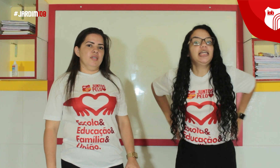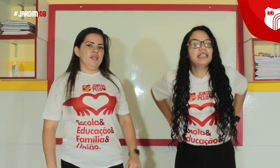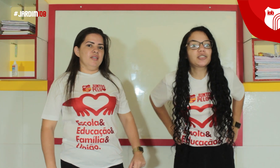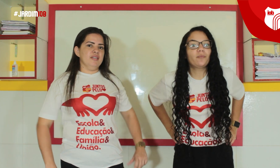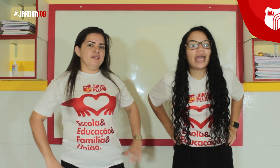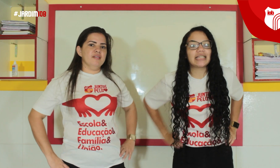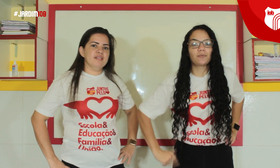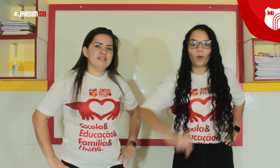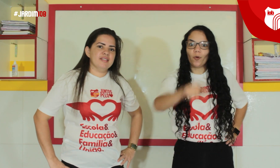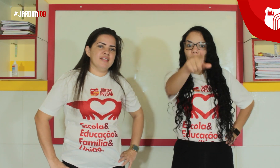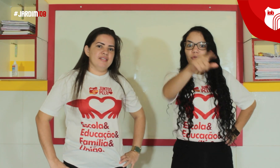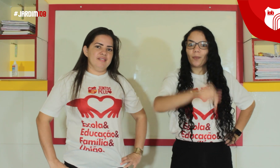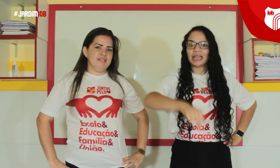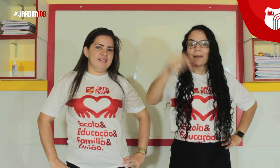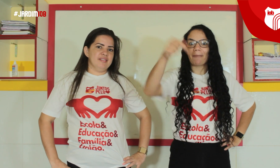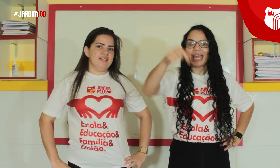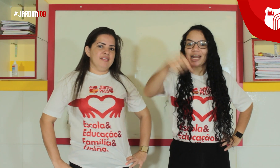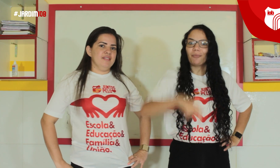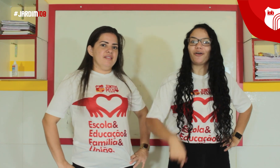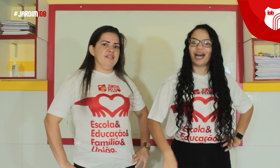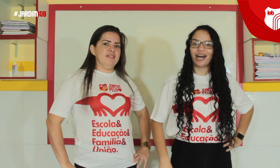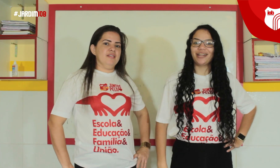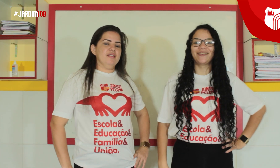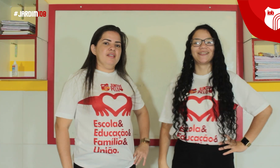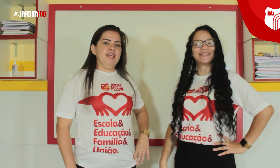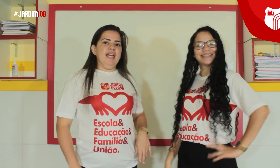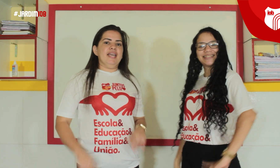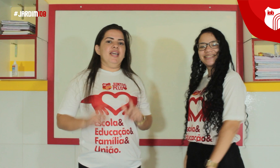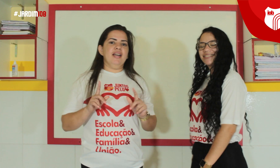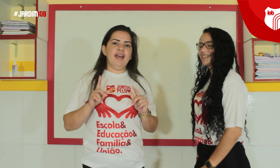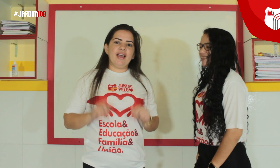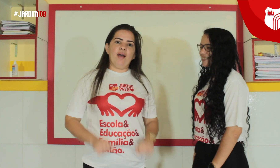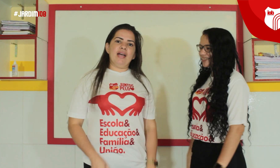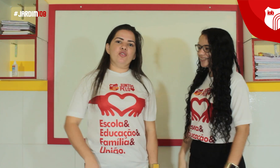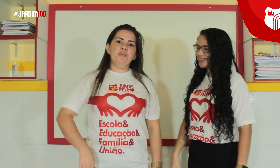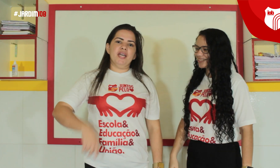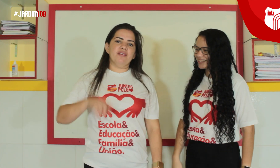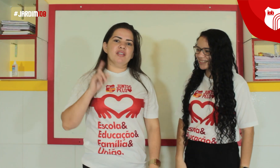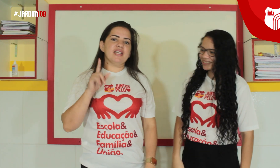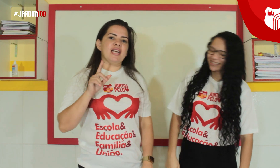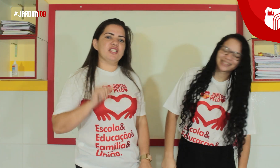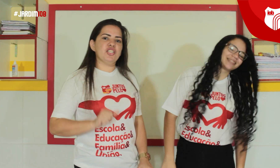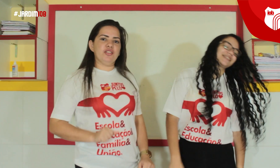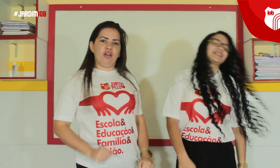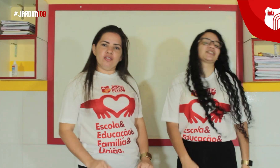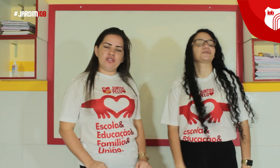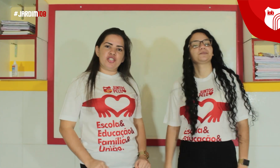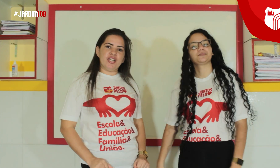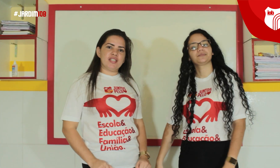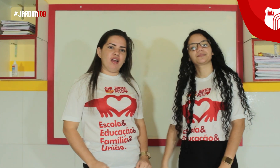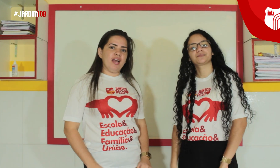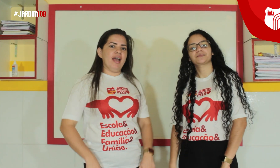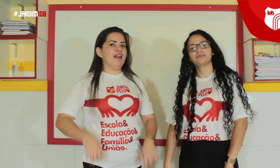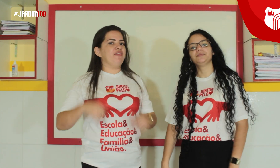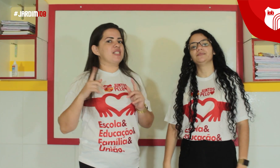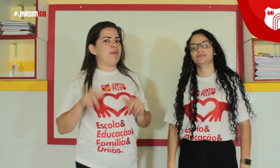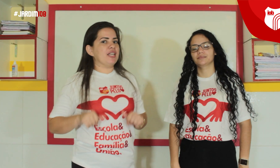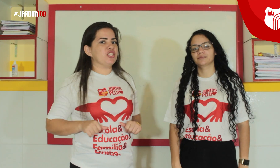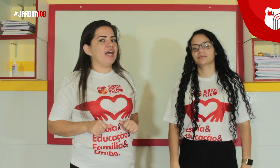Isso mesmo, o Mundo Bita é pernambucano. Que legal, a turminha que vocês assistem todos os dias, olha, ela faz parte da